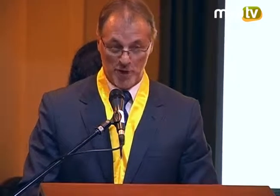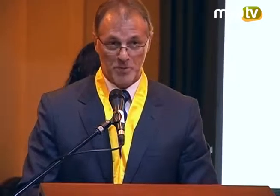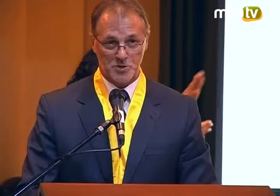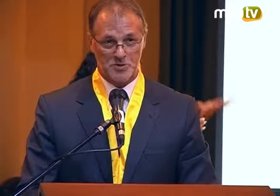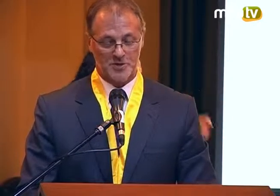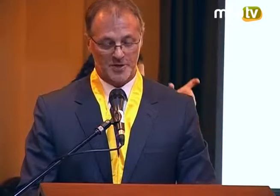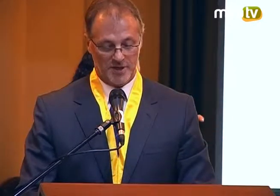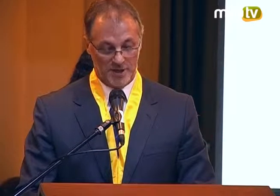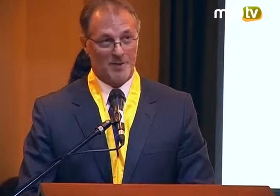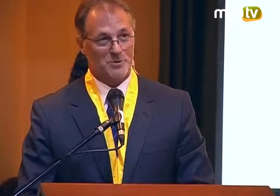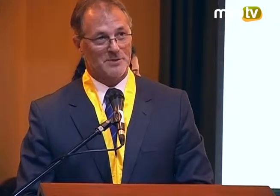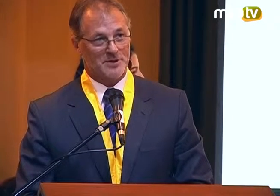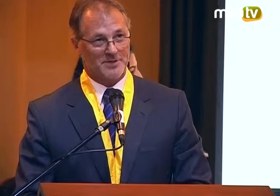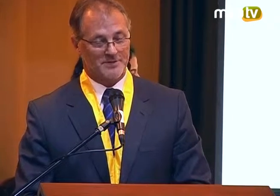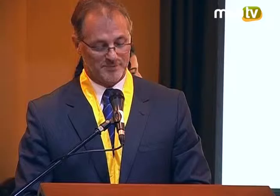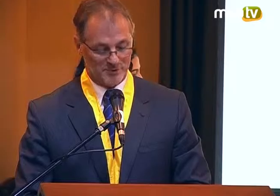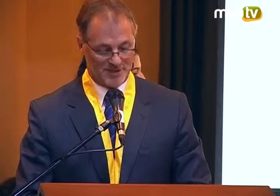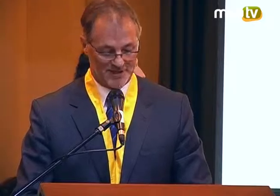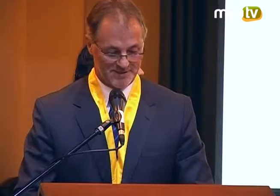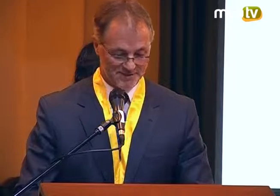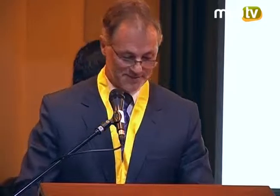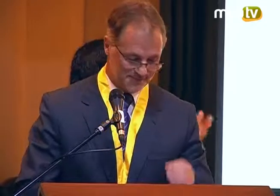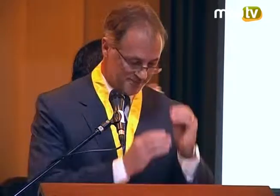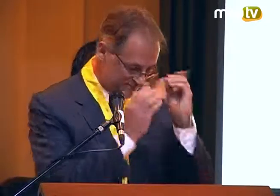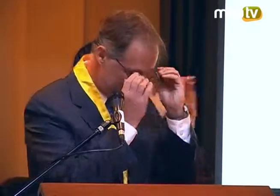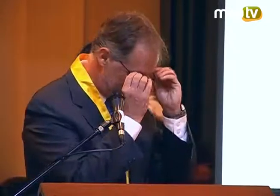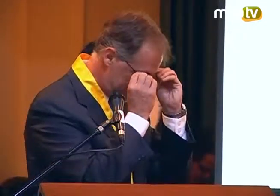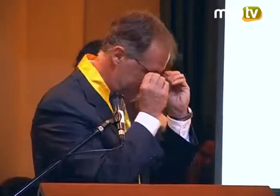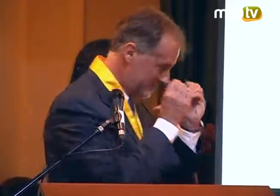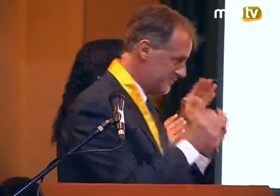todos podemos y debemos aprender. Muchas gracias.